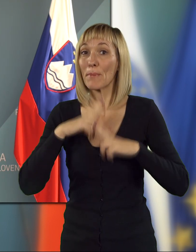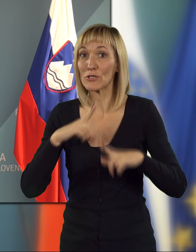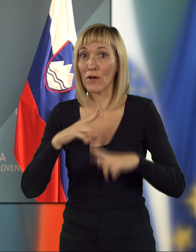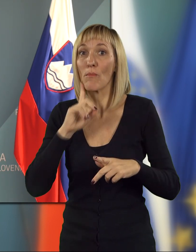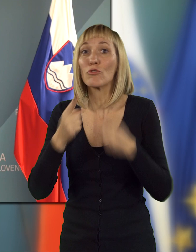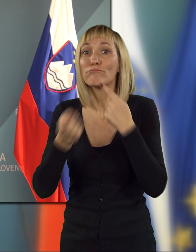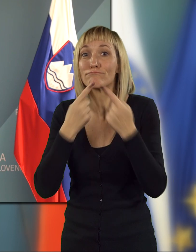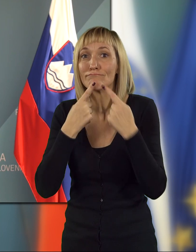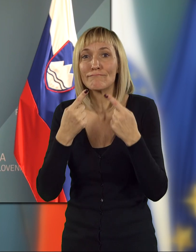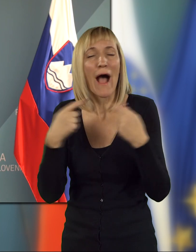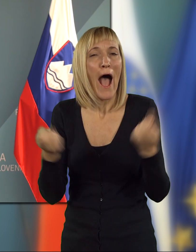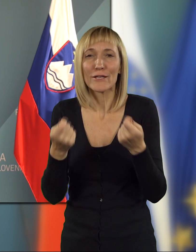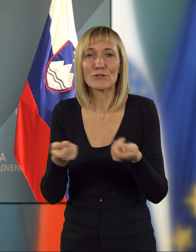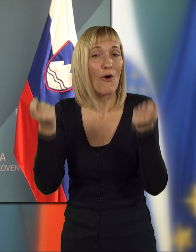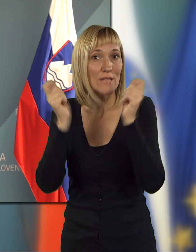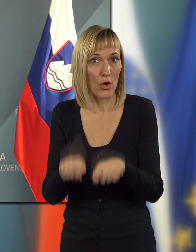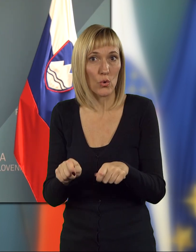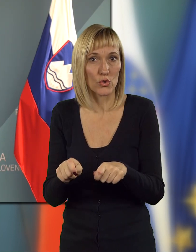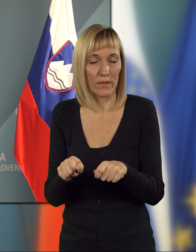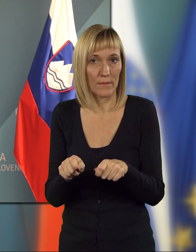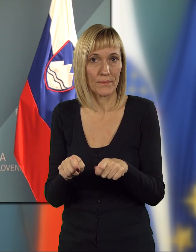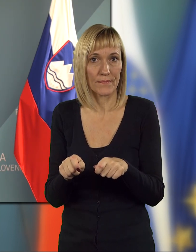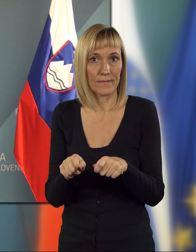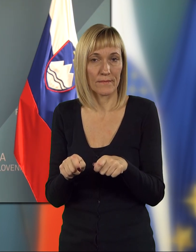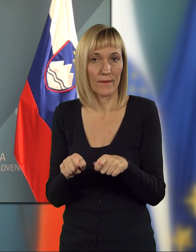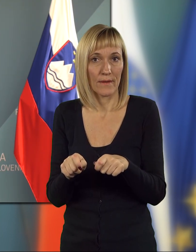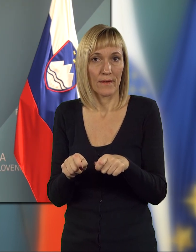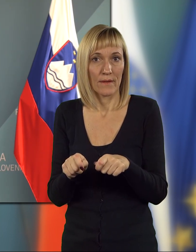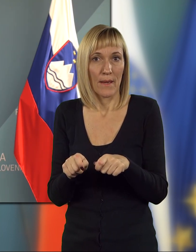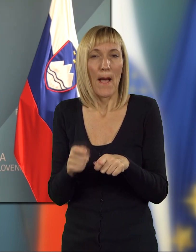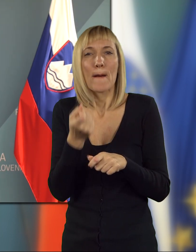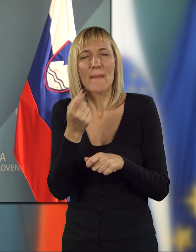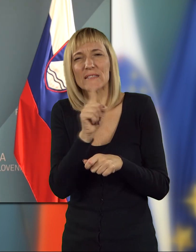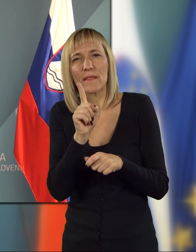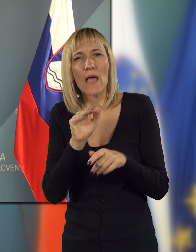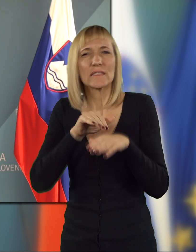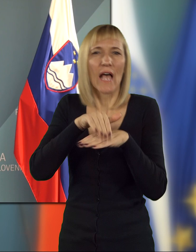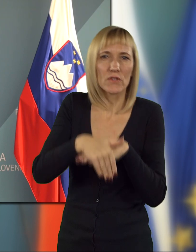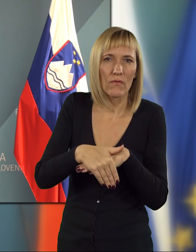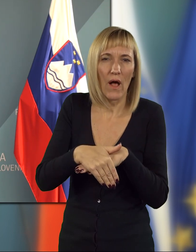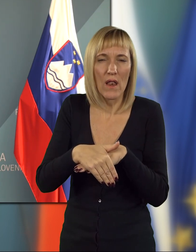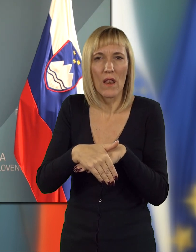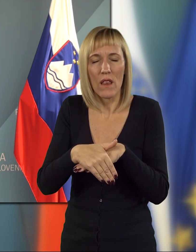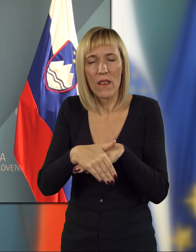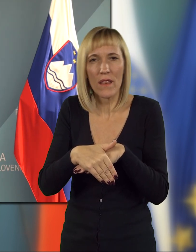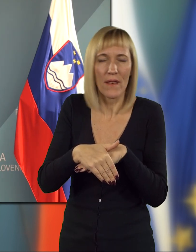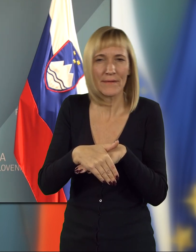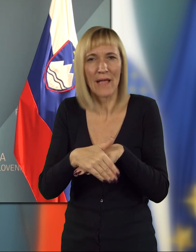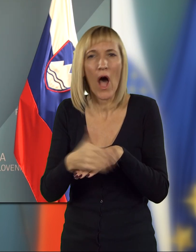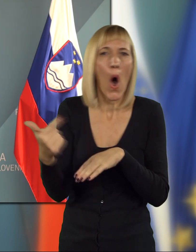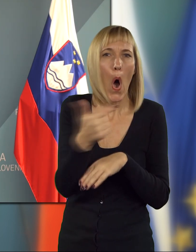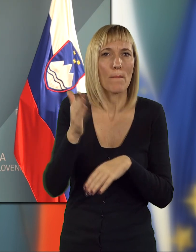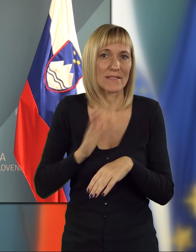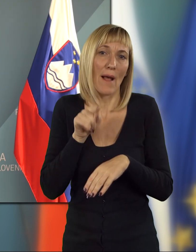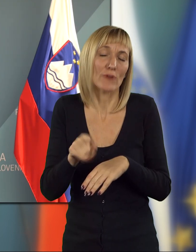Tudi mi pričakujemo, da bodo pogajanja zelo hitro zaključena, na malce nezadovoljstva morda obeh